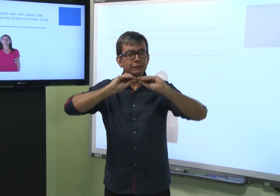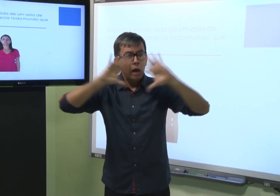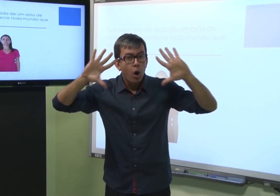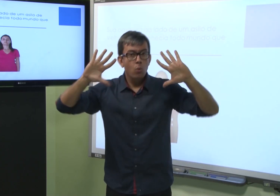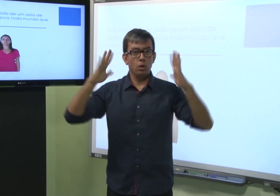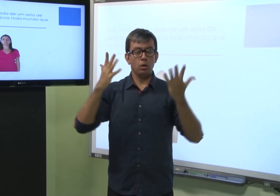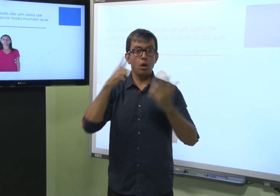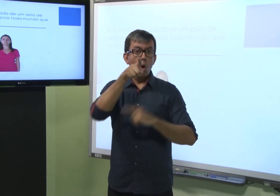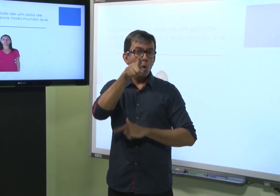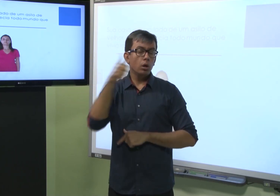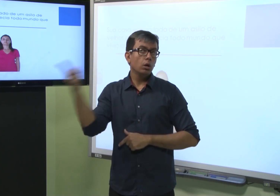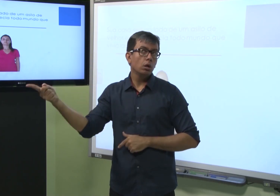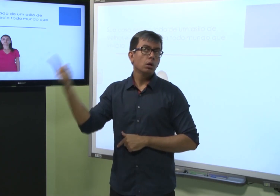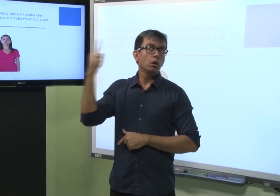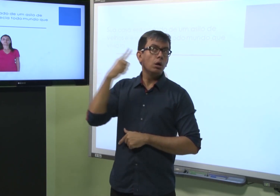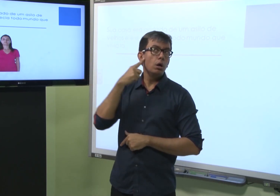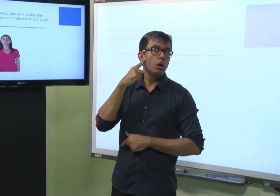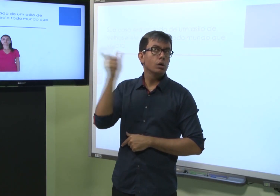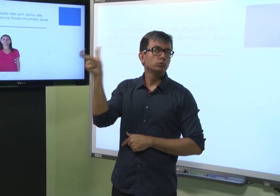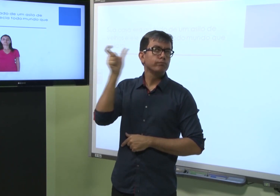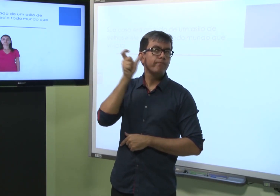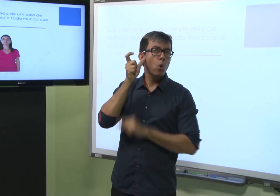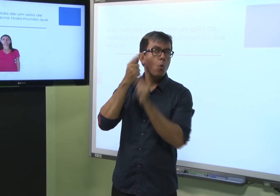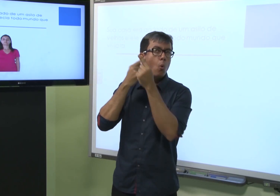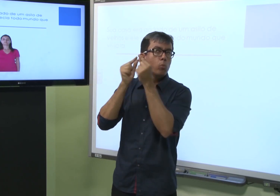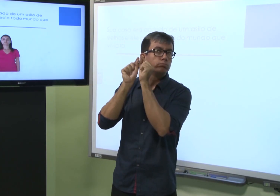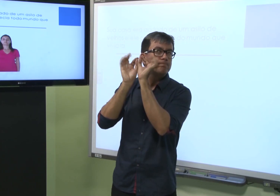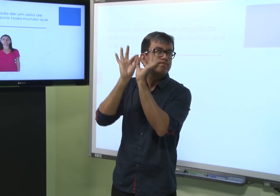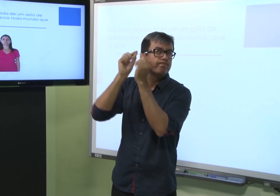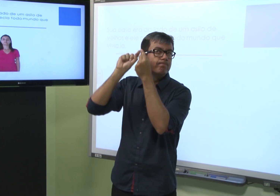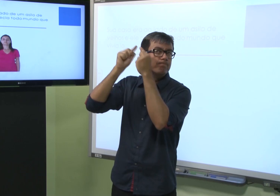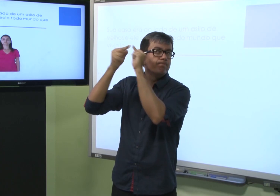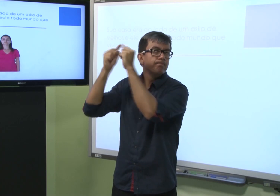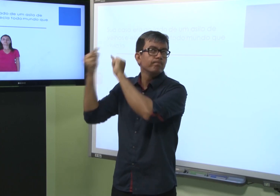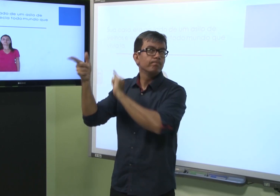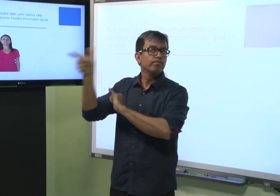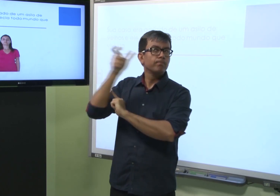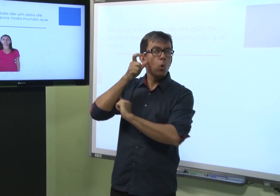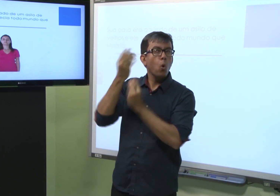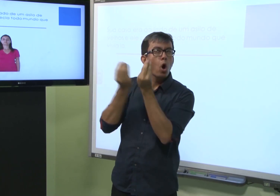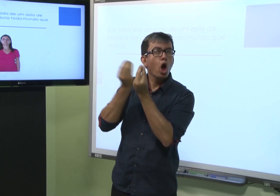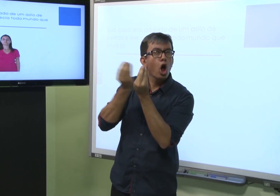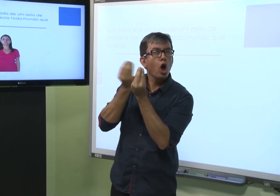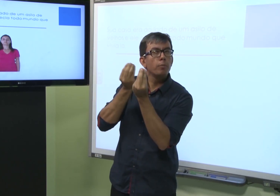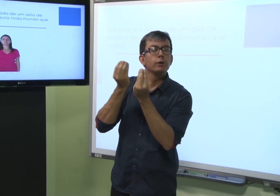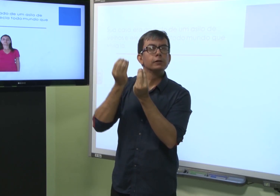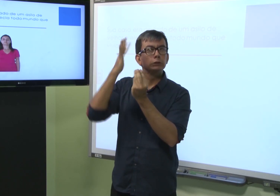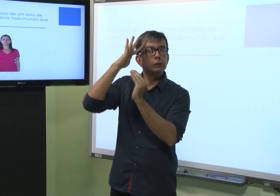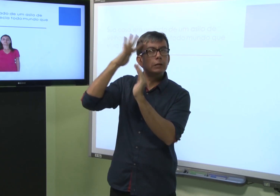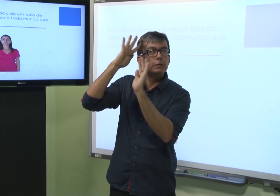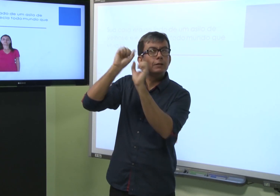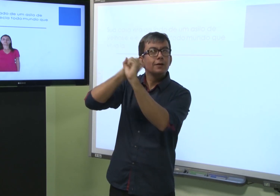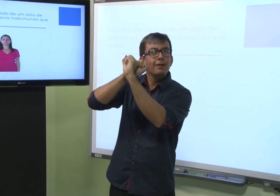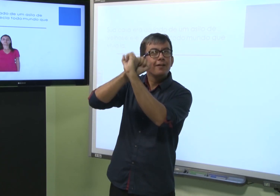forem sinalizar, vocês precisam utilizar o espaço com clareza, escutar a palavra, pensar como que você vai fazer